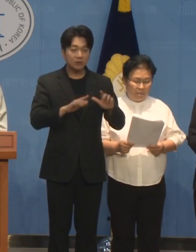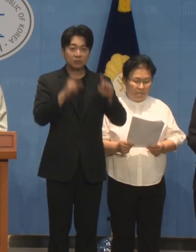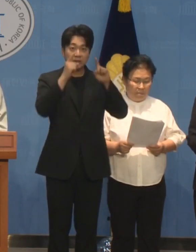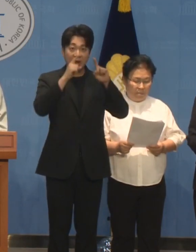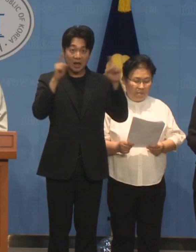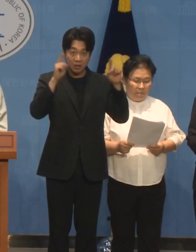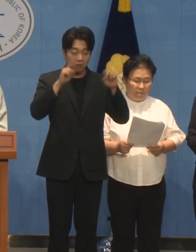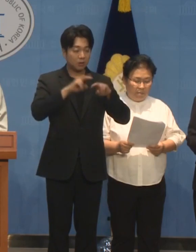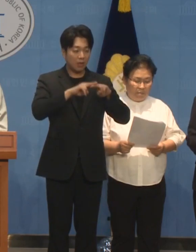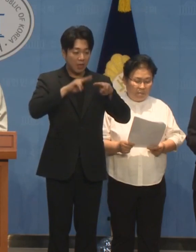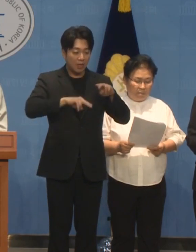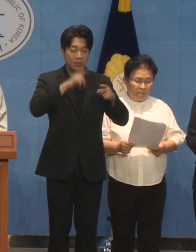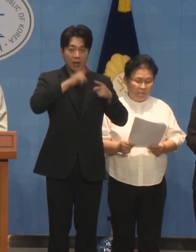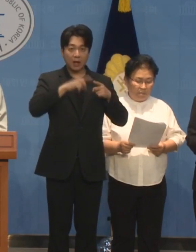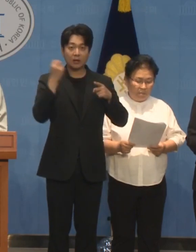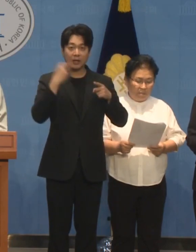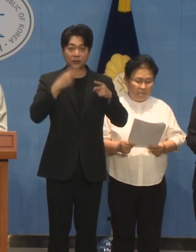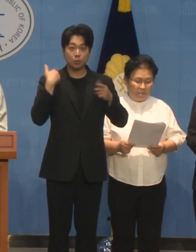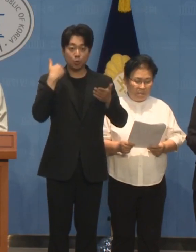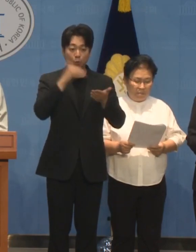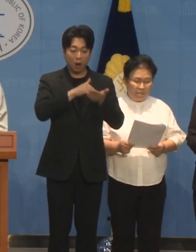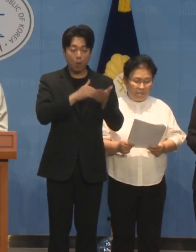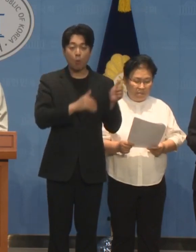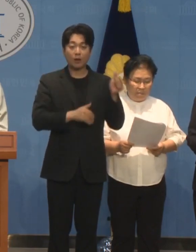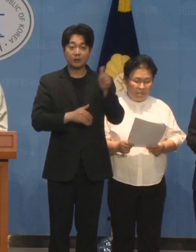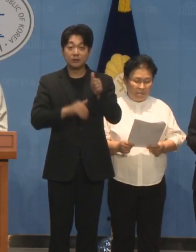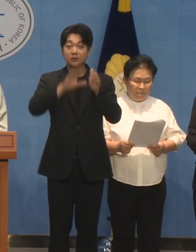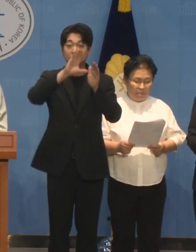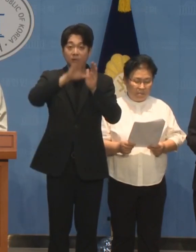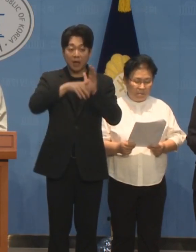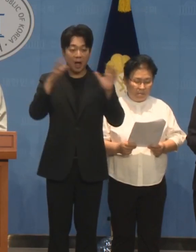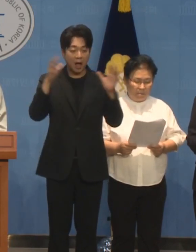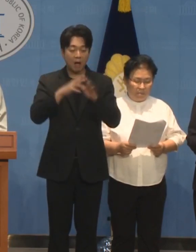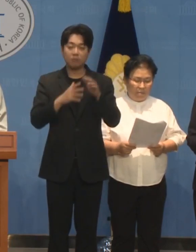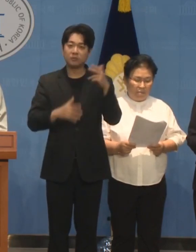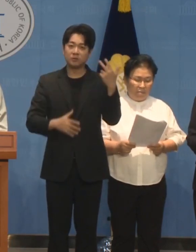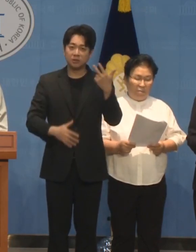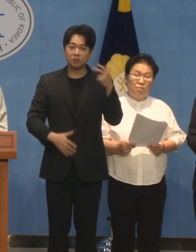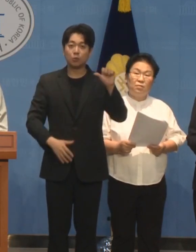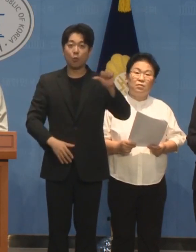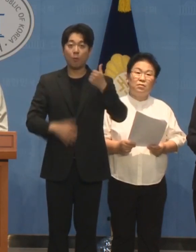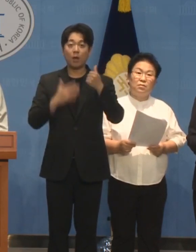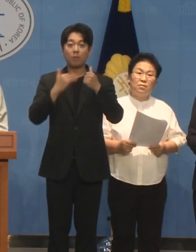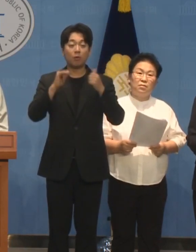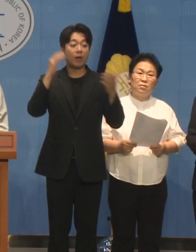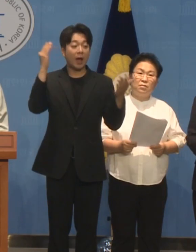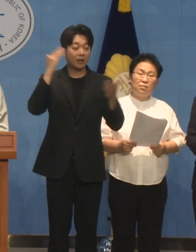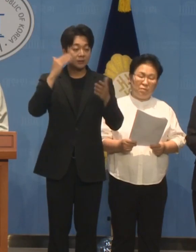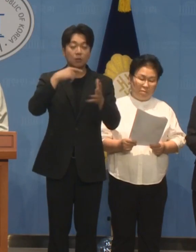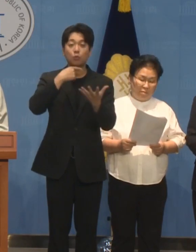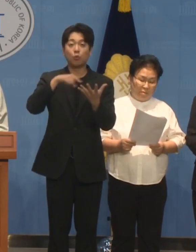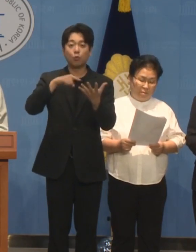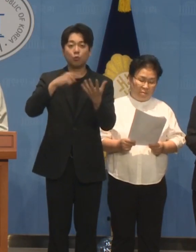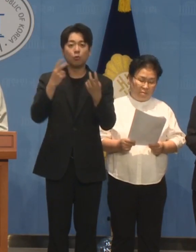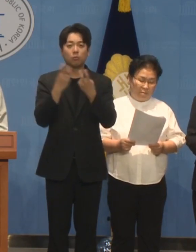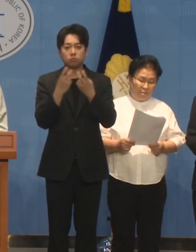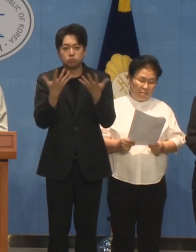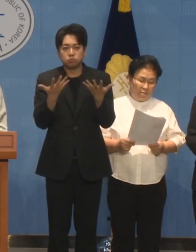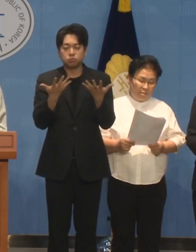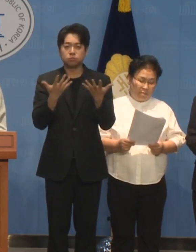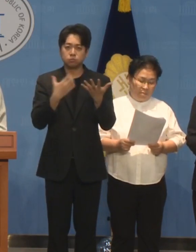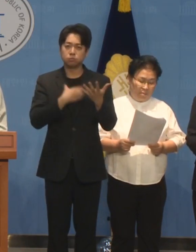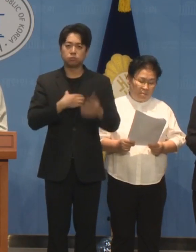약 7,500여 명의 의대생을 어떻게 한 번에 교육할 것인지에 대한 방안도 전혀 현실성이 없습니다.